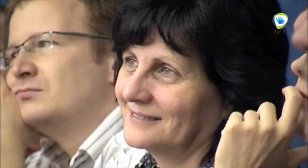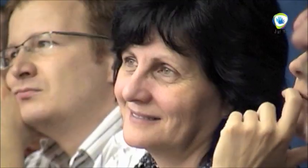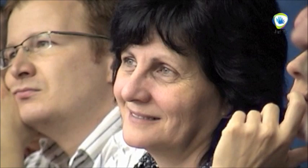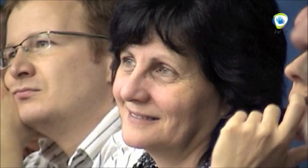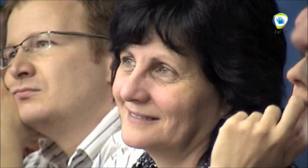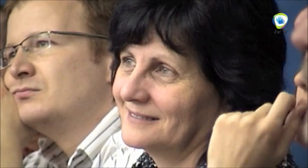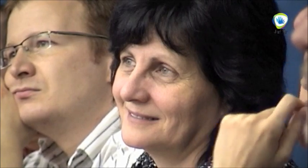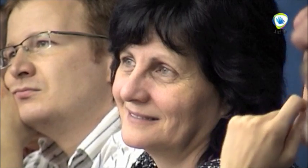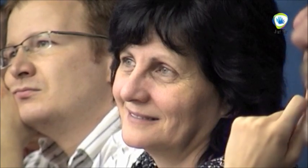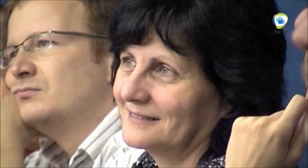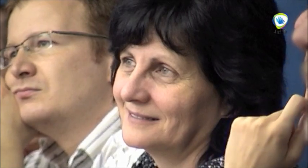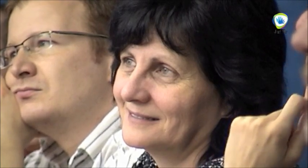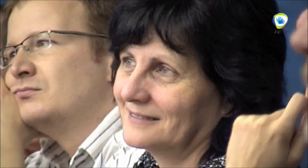Egyformán működik a kommunikációban.